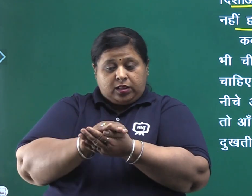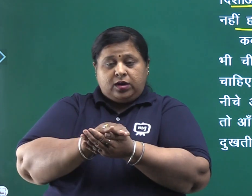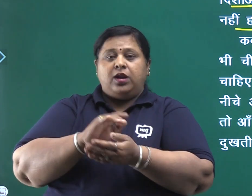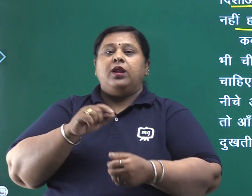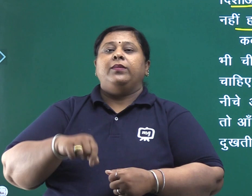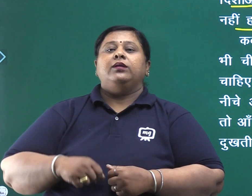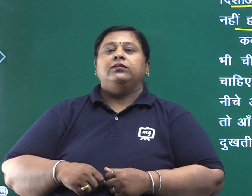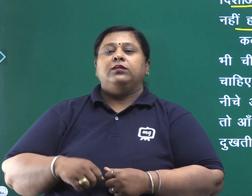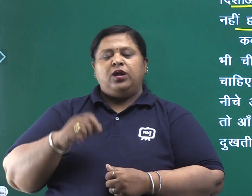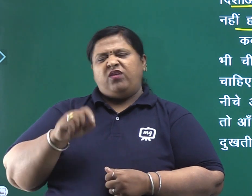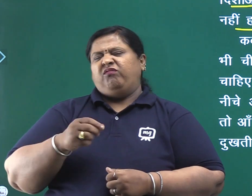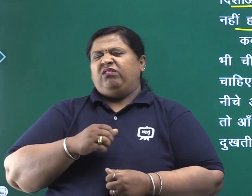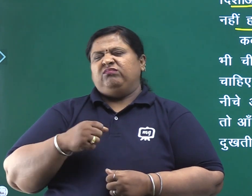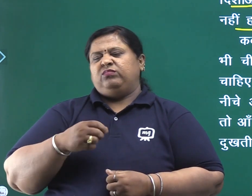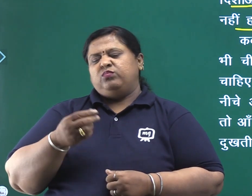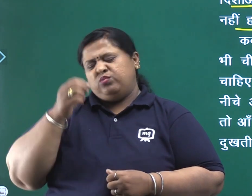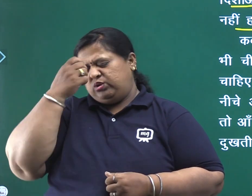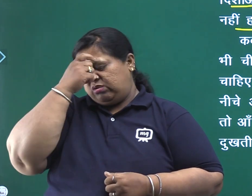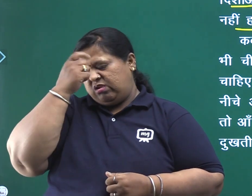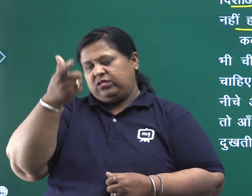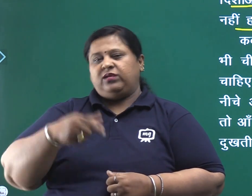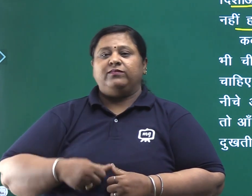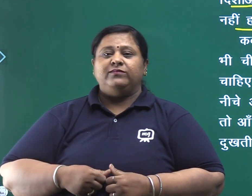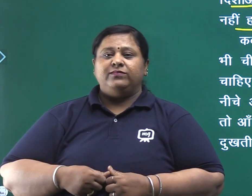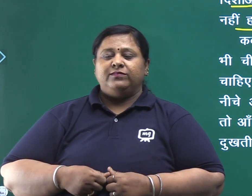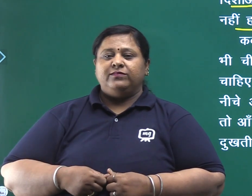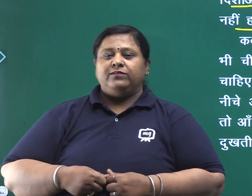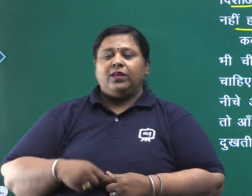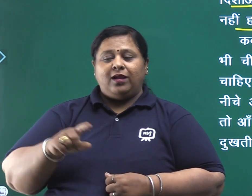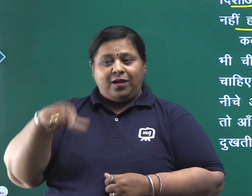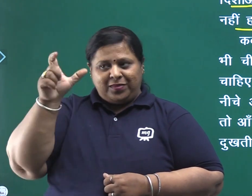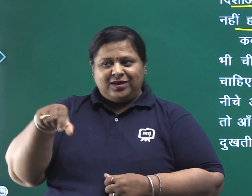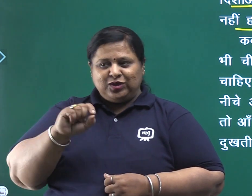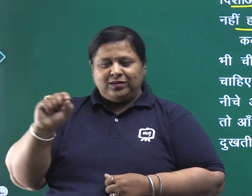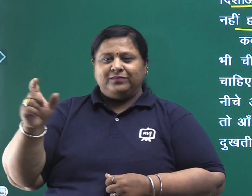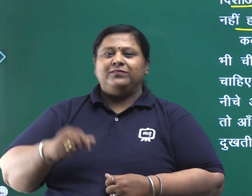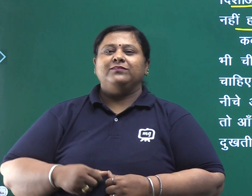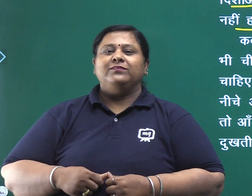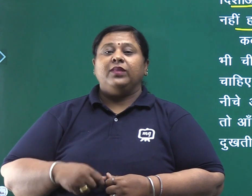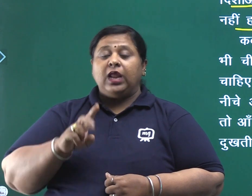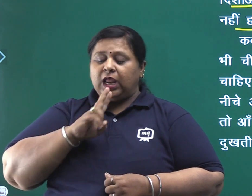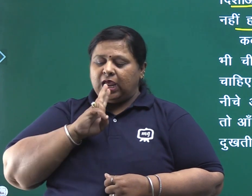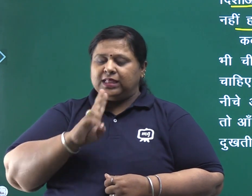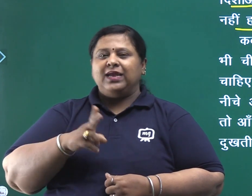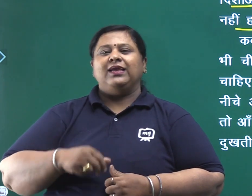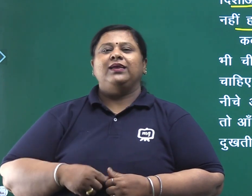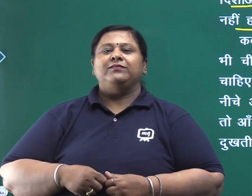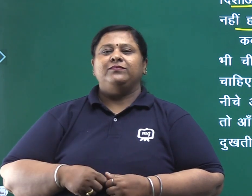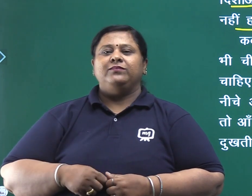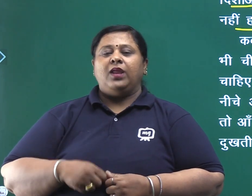में काफ़ी मुश्किल आती है। कबीर जी कहते हैं कि